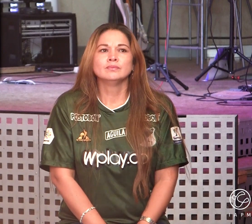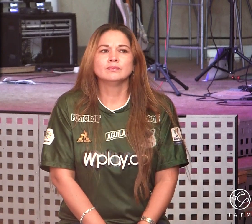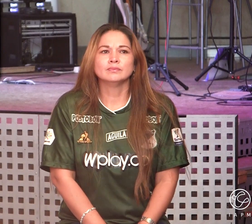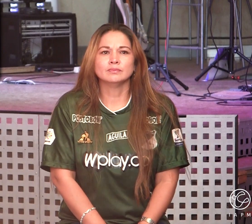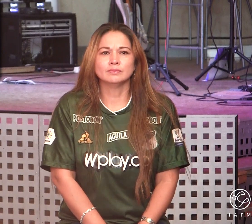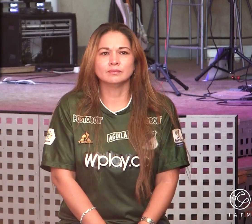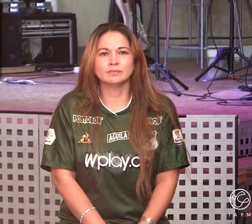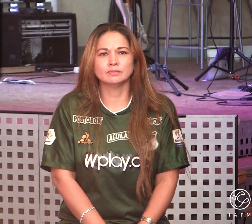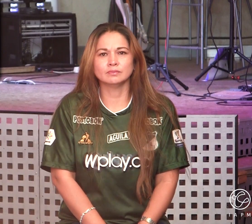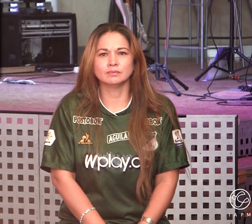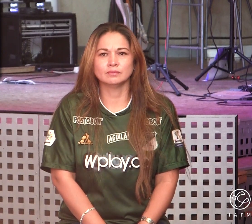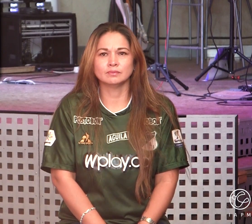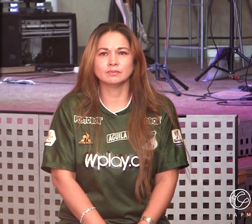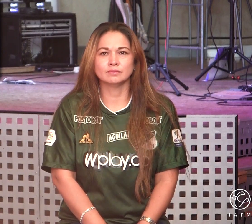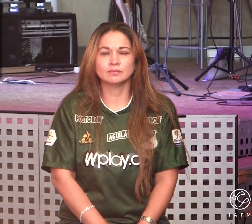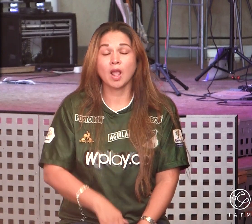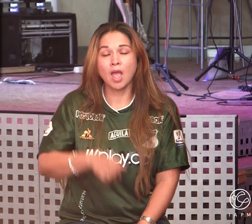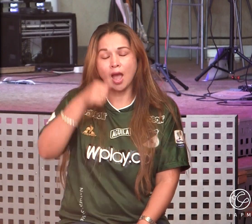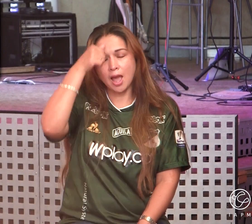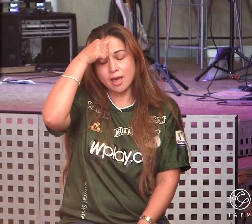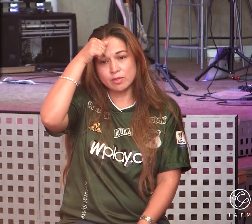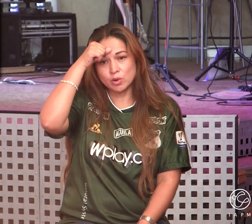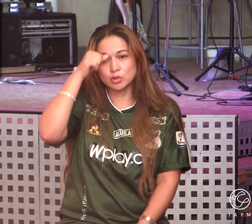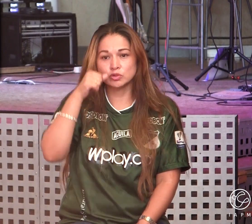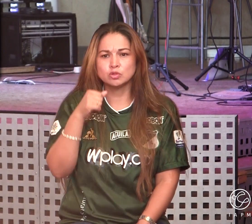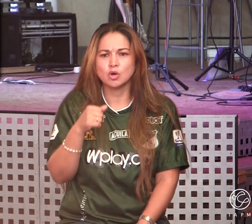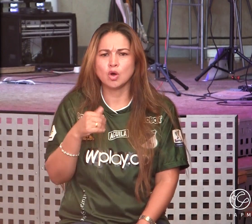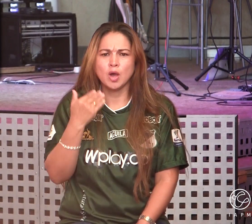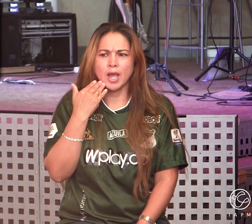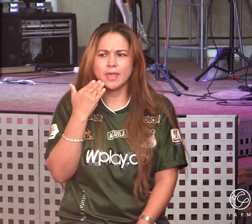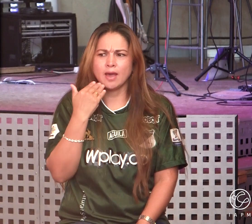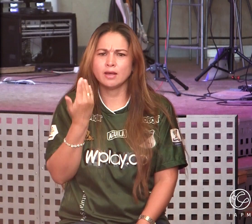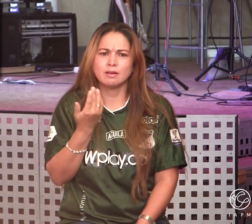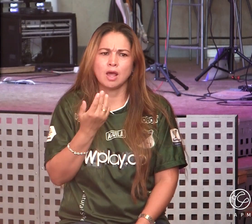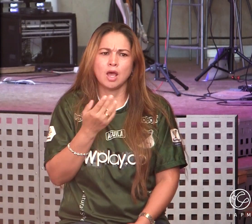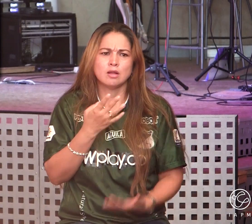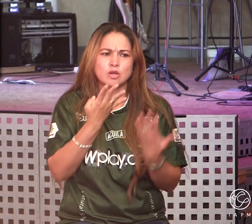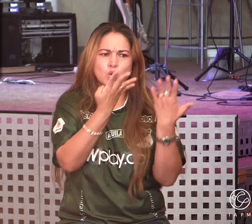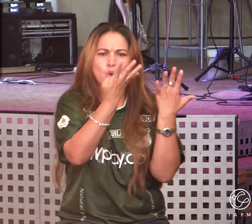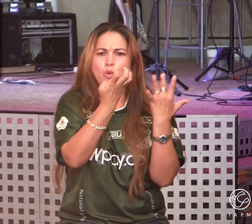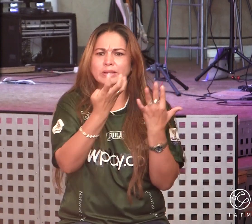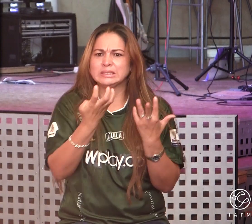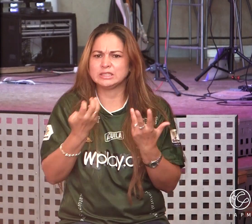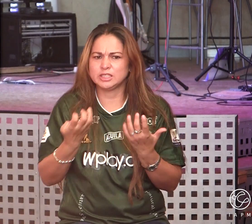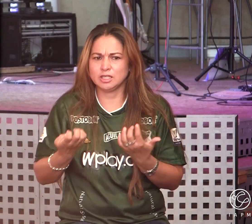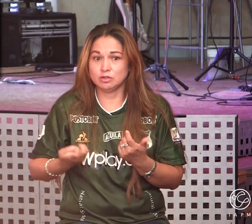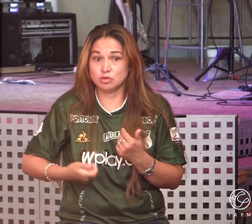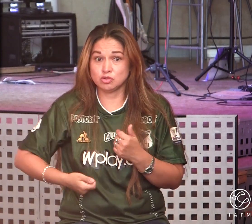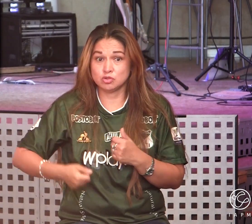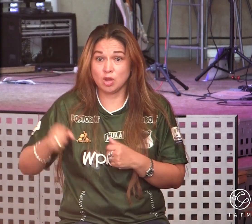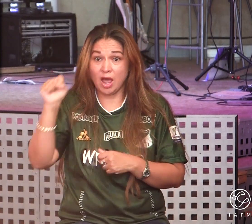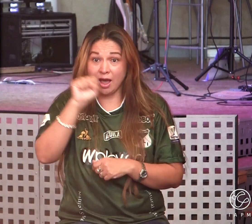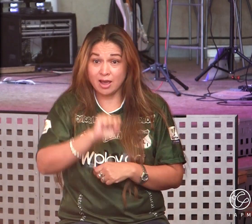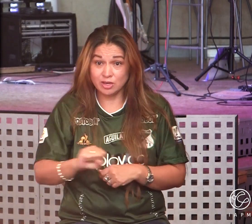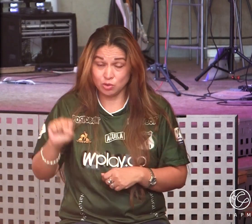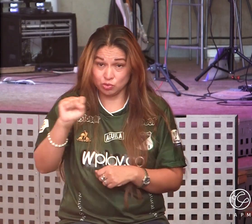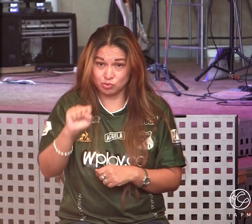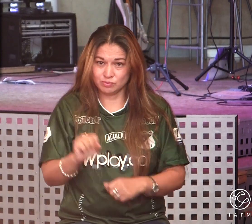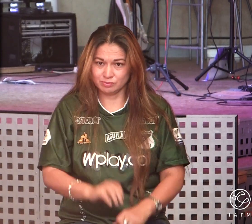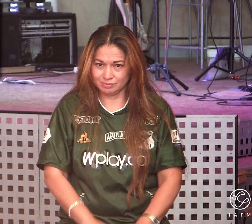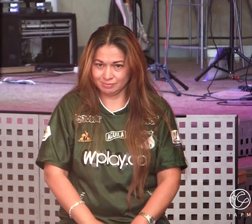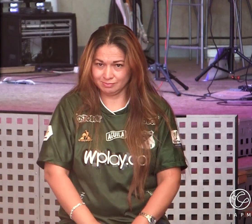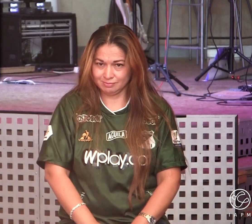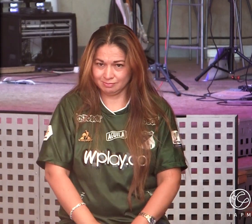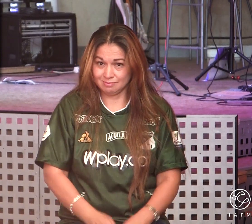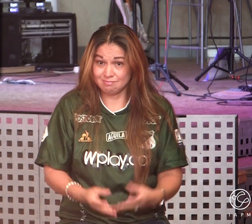¿no? Adán vivió 900 y tantos años, yo no sé cuando Dios lo creó cuántos tendría, pero bebé por lo menos no parece que